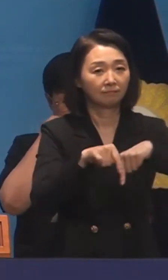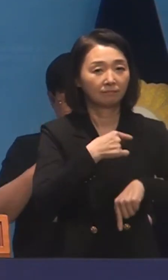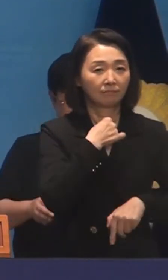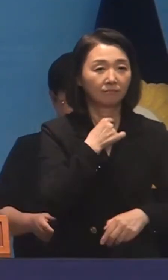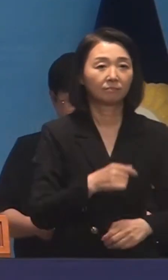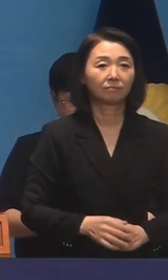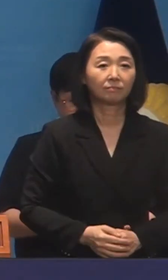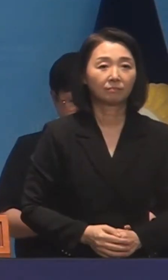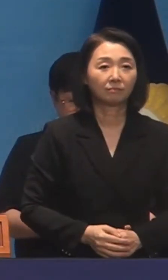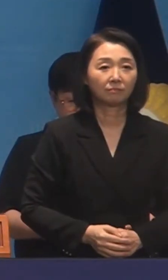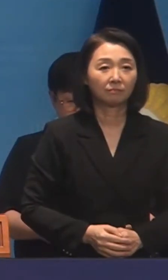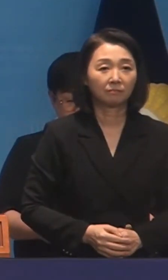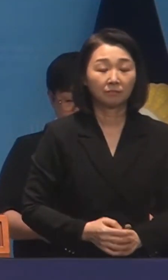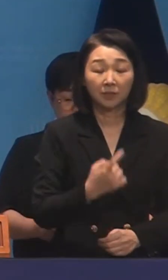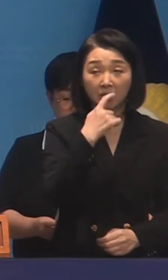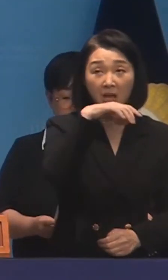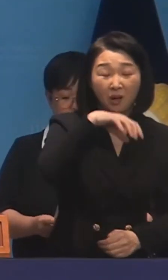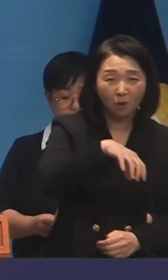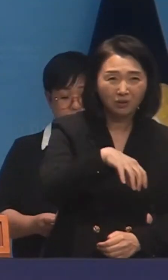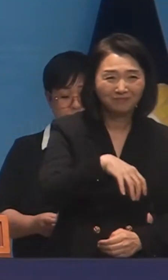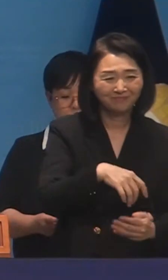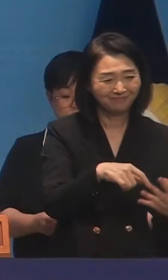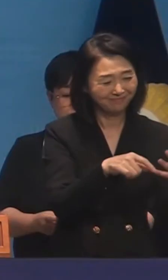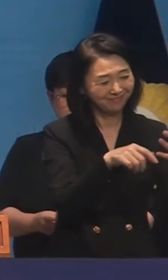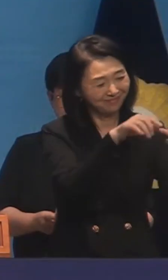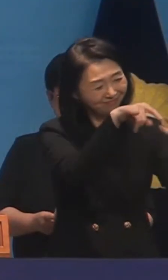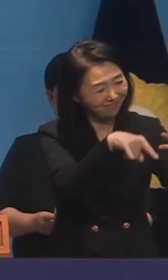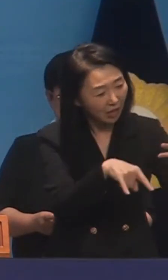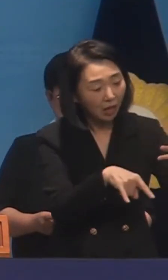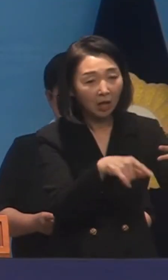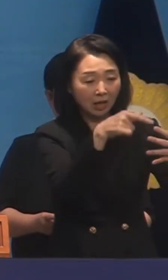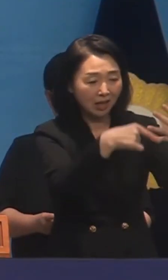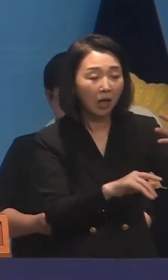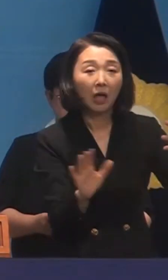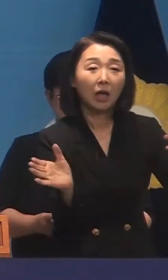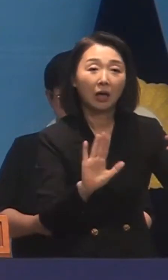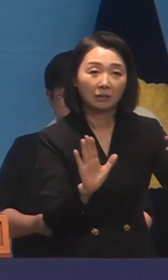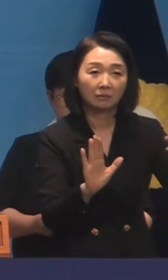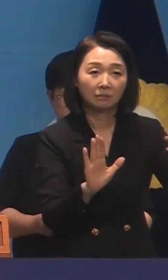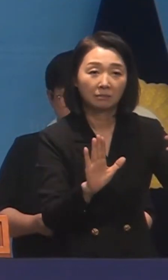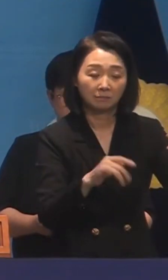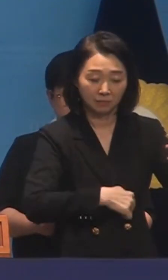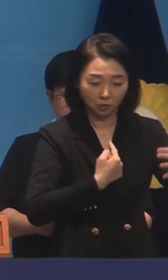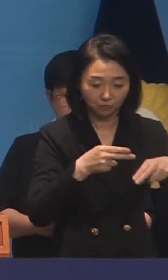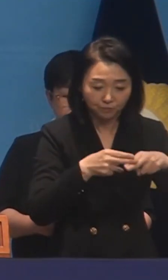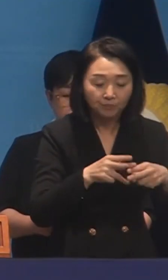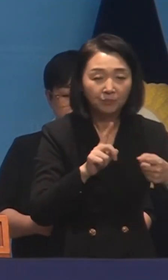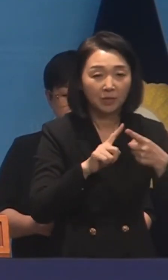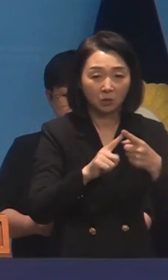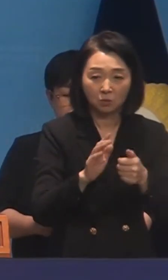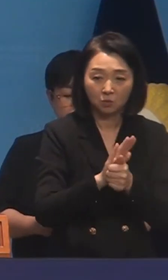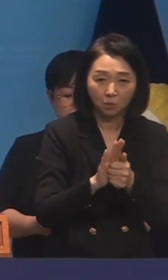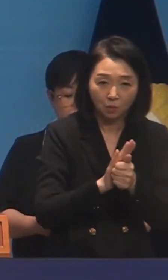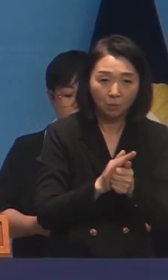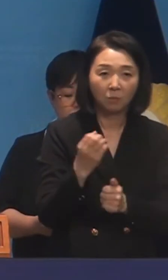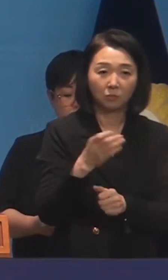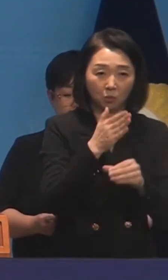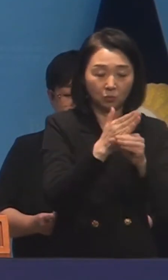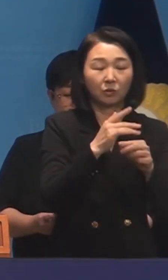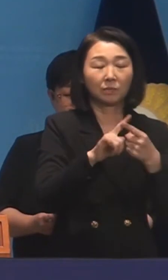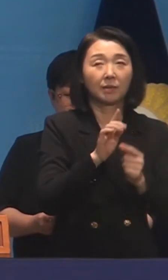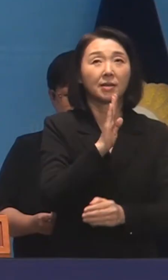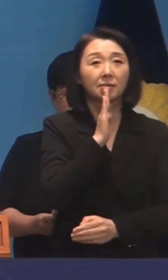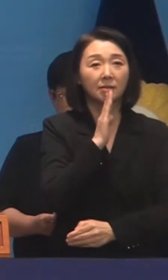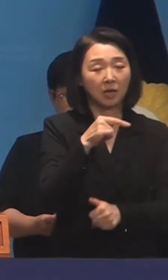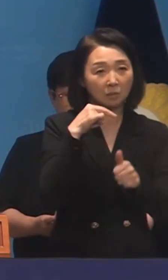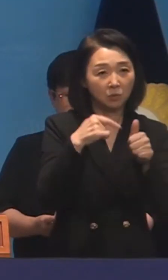원합니다. 학원과 사회의 중심의 비교육이 아닌 자기 주도의 돌봄 중심의